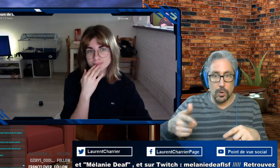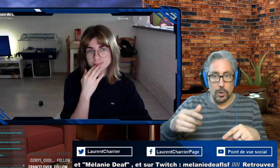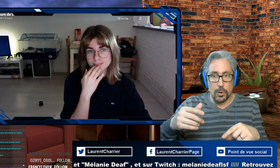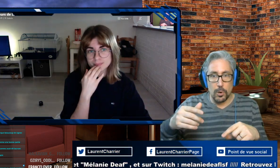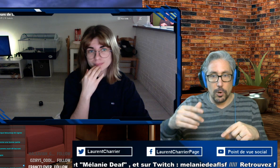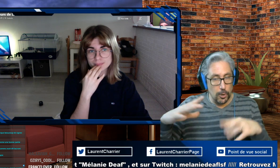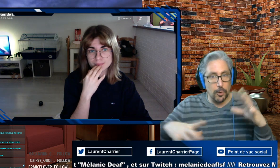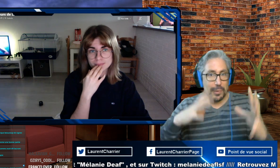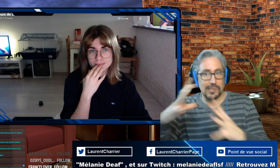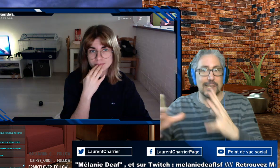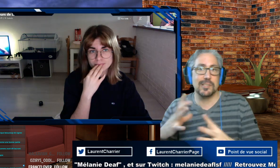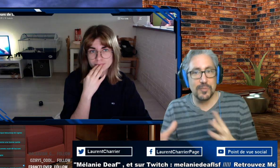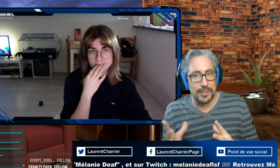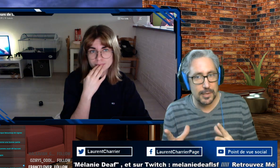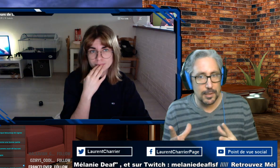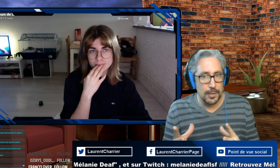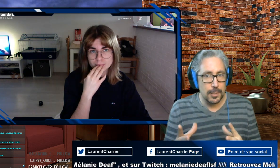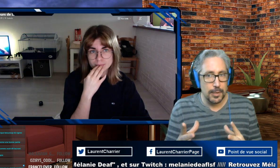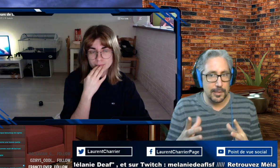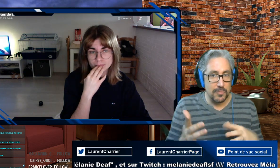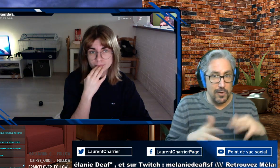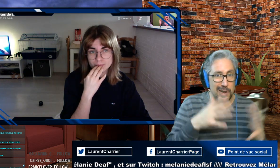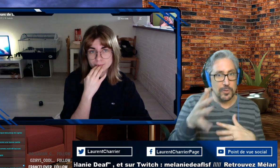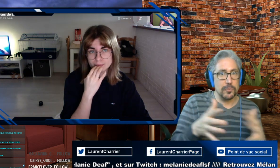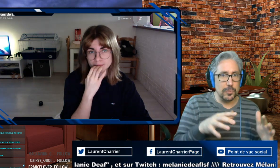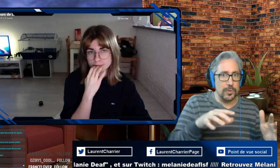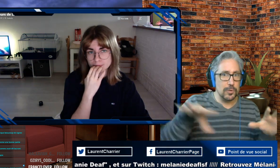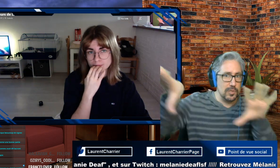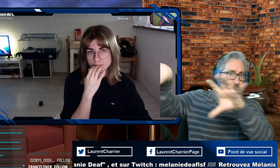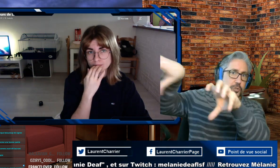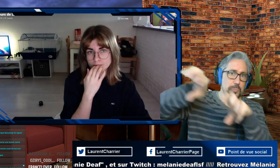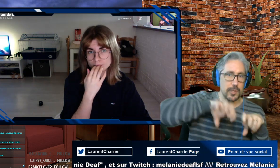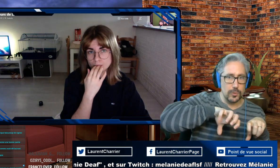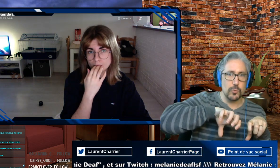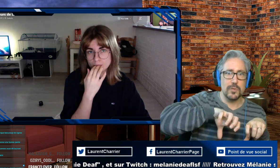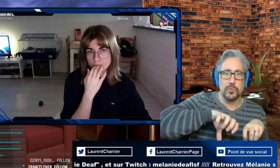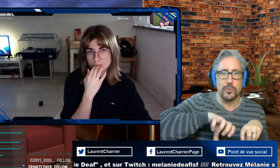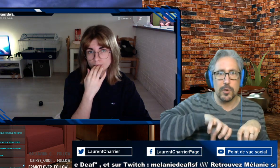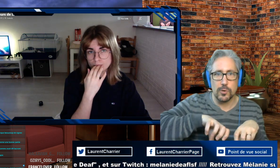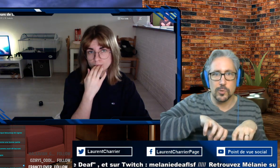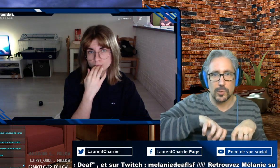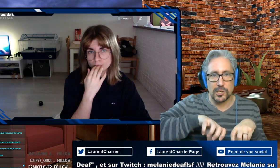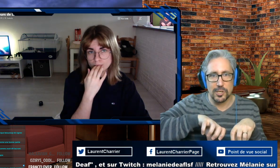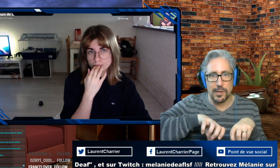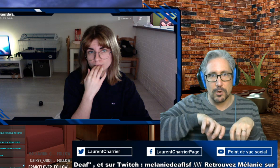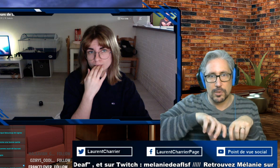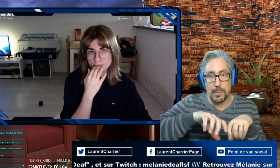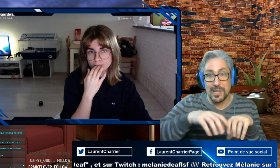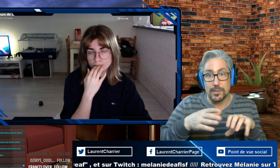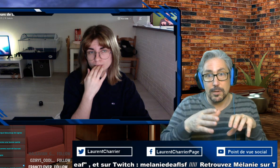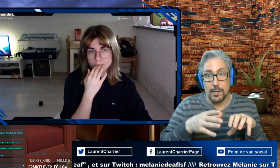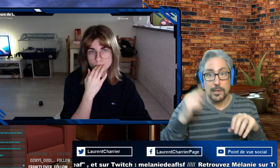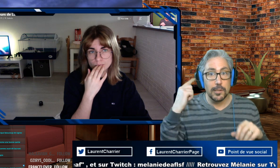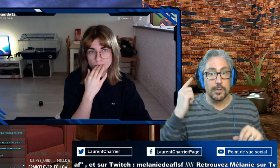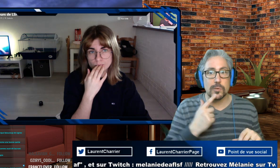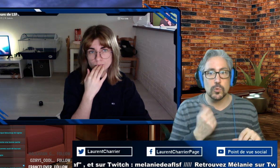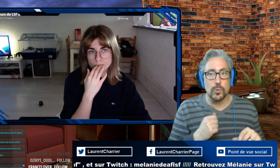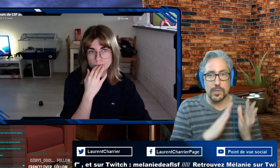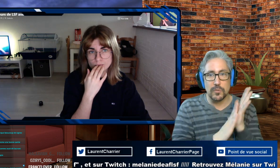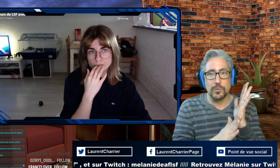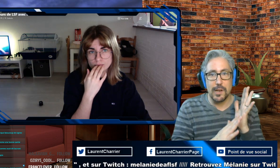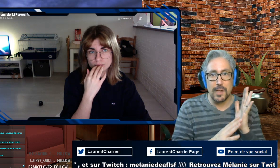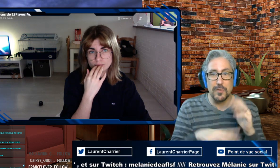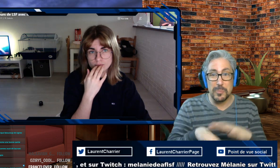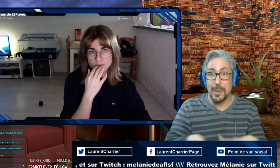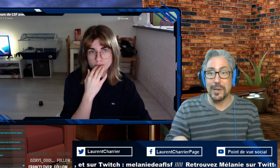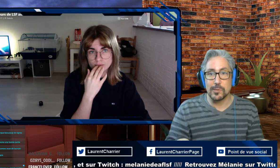Et en plus, en représentativité, d'avoir un entendant qui va choper tous les viewers sur sa chaîne, alors qu'il y a peut-être des sourds